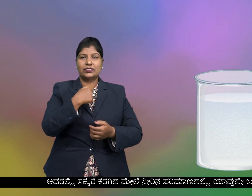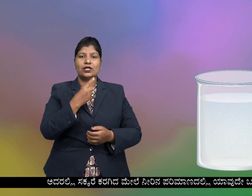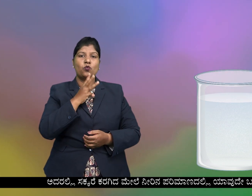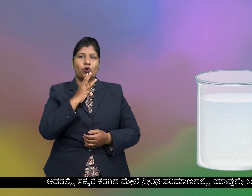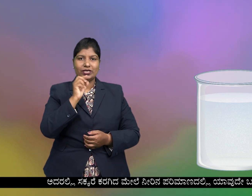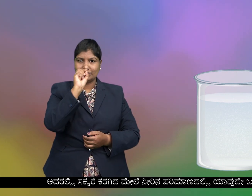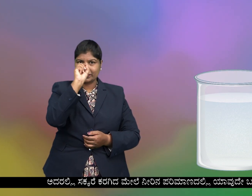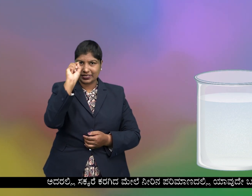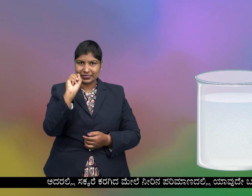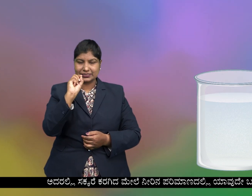ಯಾವುದೇ ಬದಲಾವಣೆ ಆಗುವುದಿಲ್ಲ.